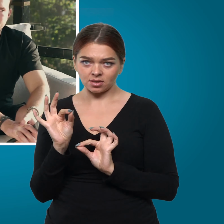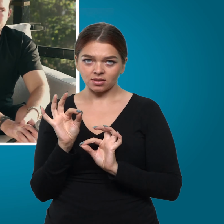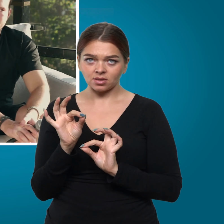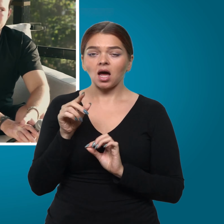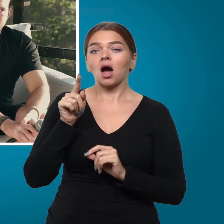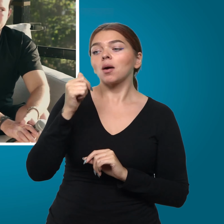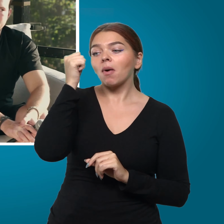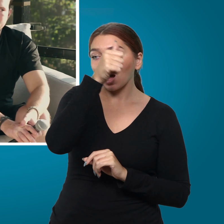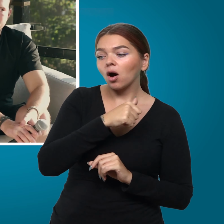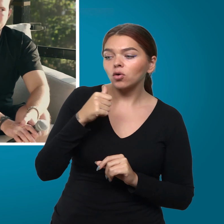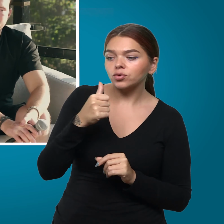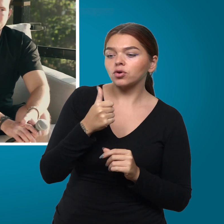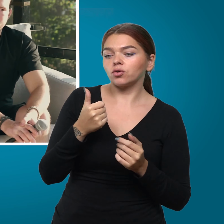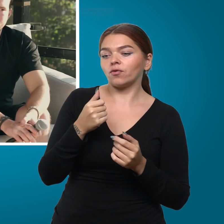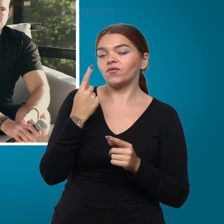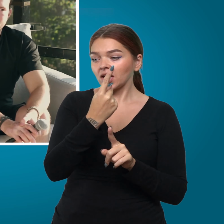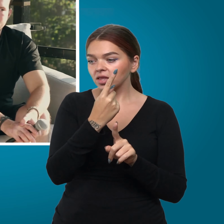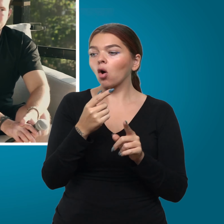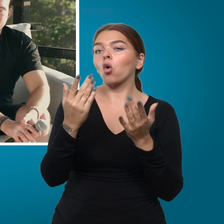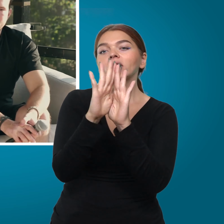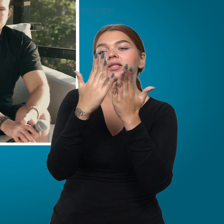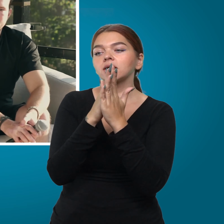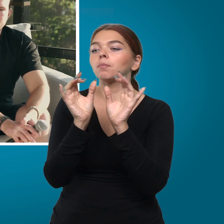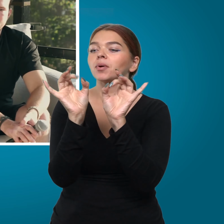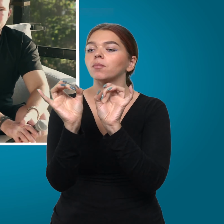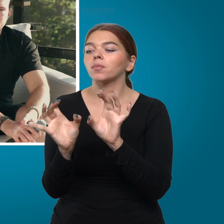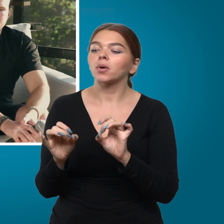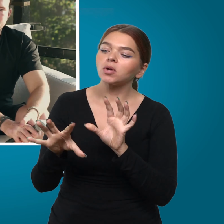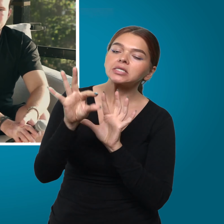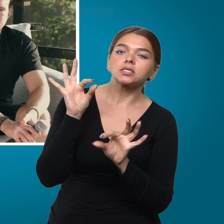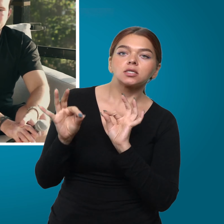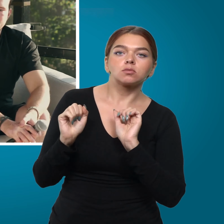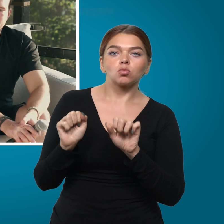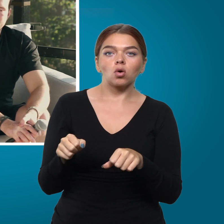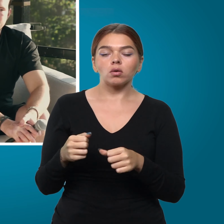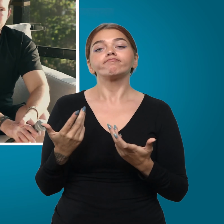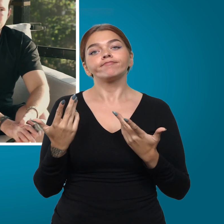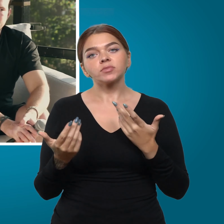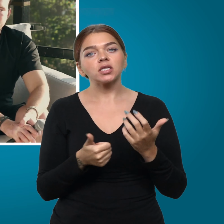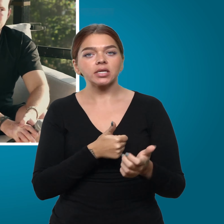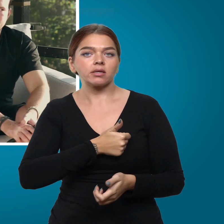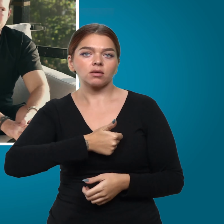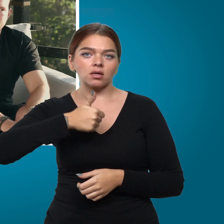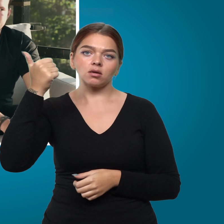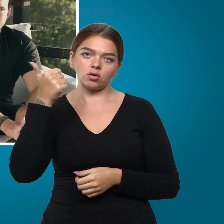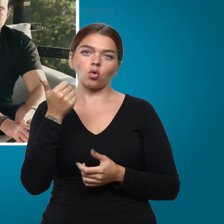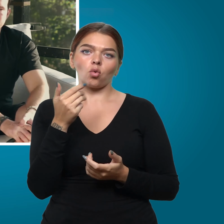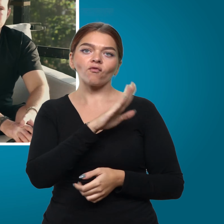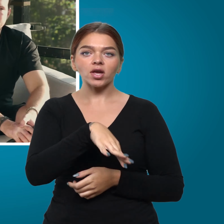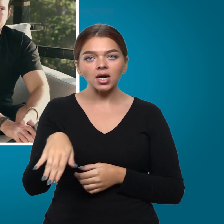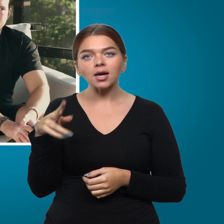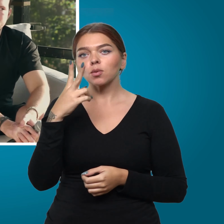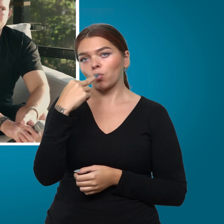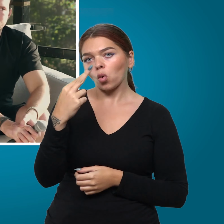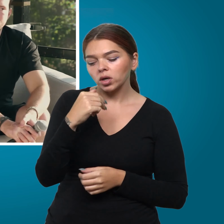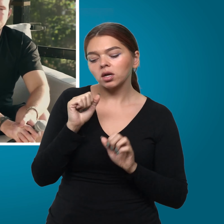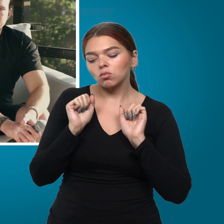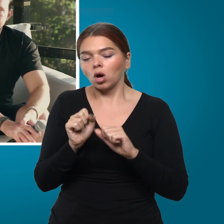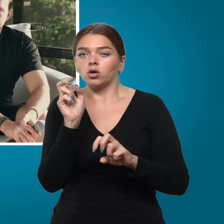galimybę ieškoti ir, kaip sakiau, per tą paiešką surasti savo tinkančią knygą, kuri jau priverčia